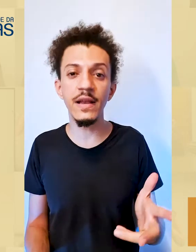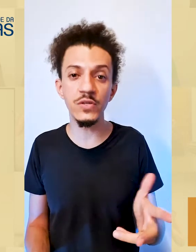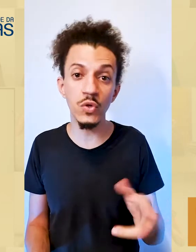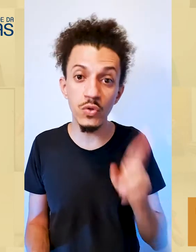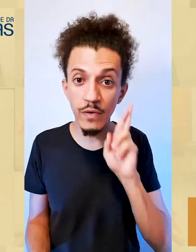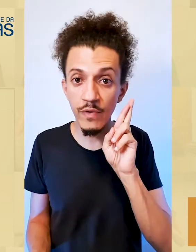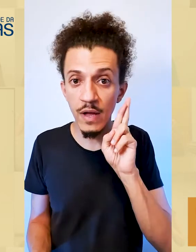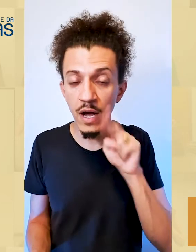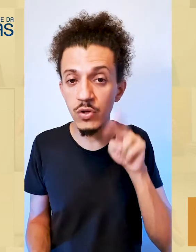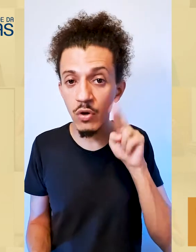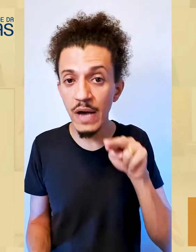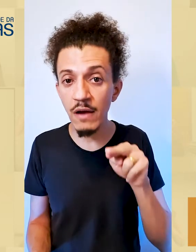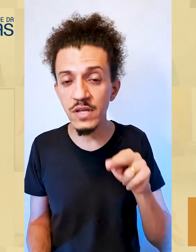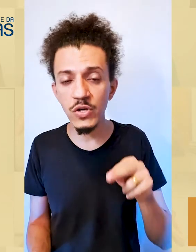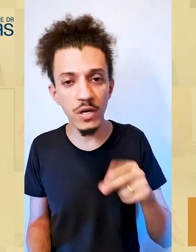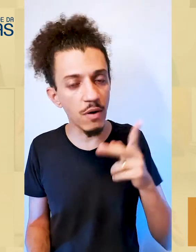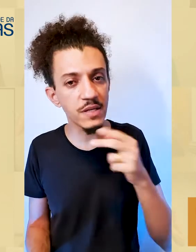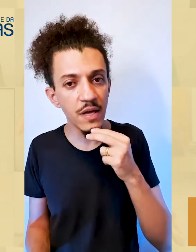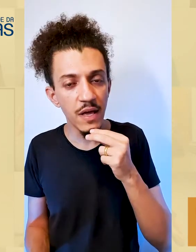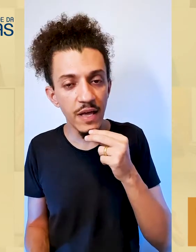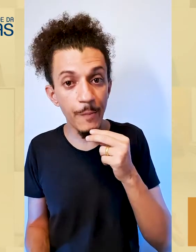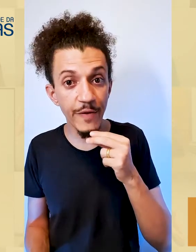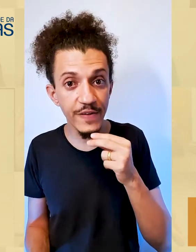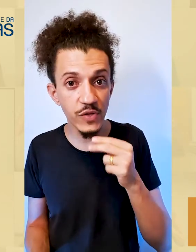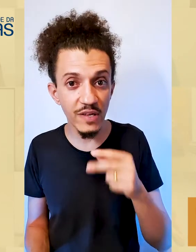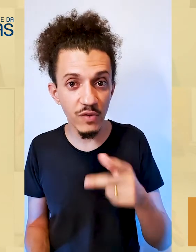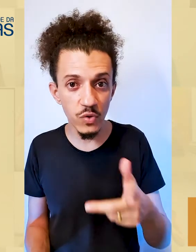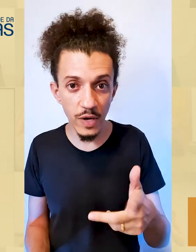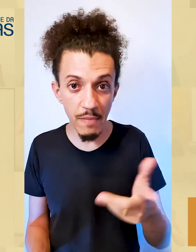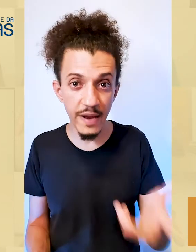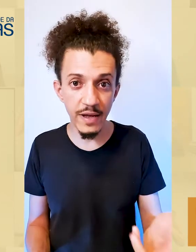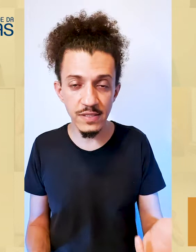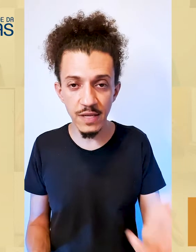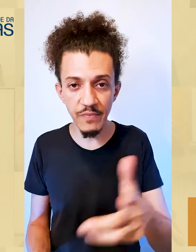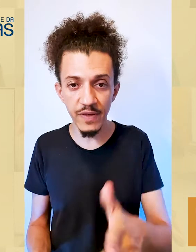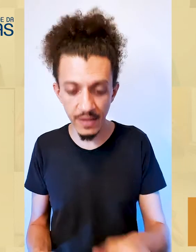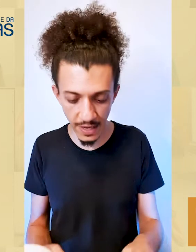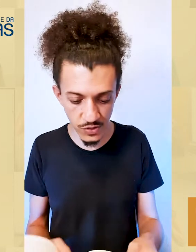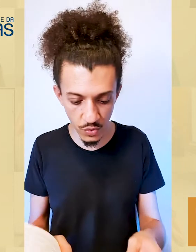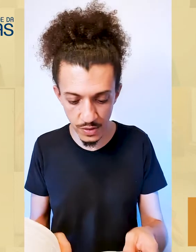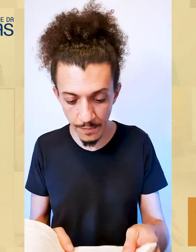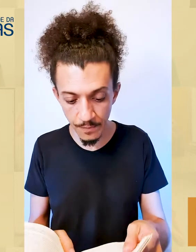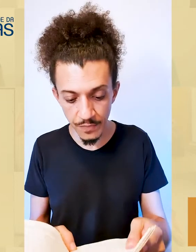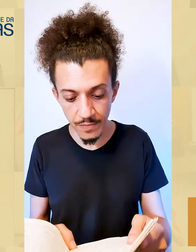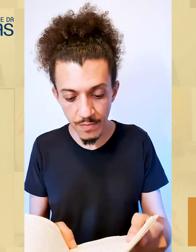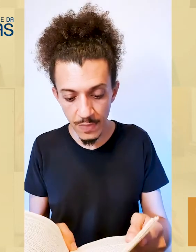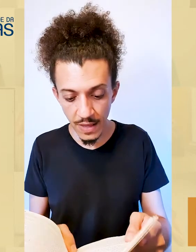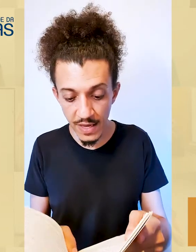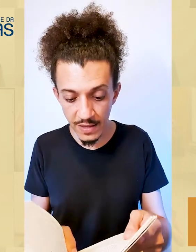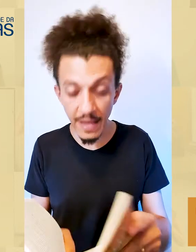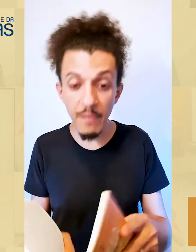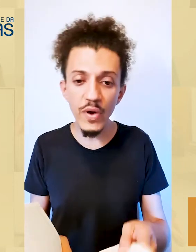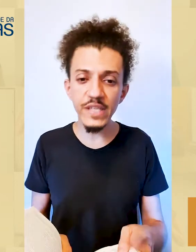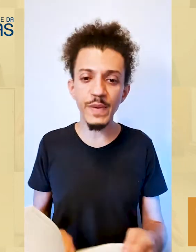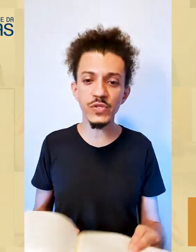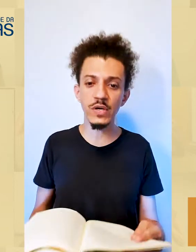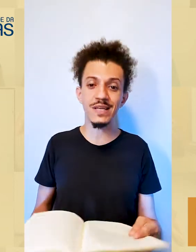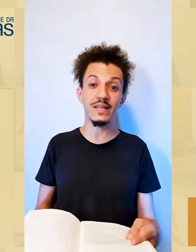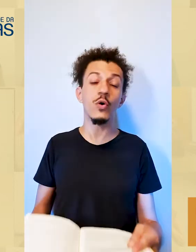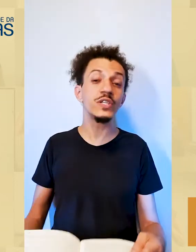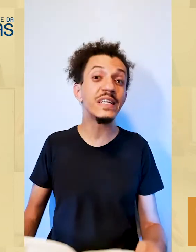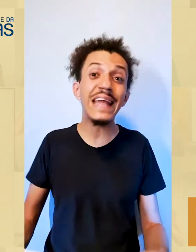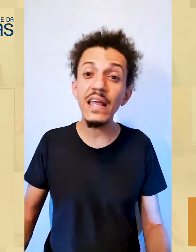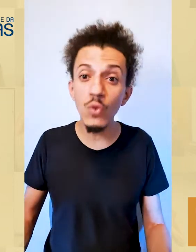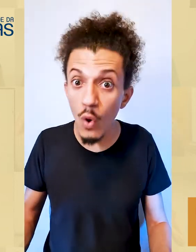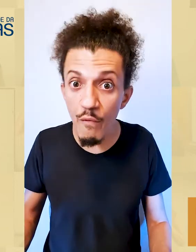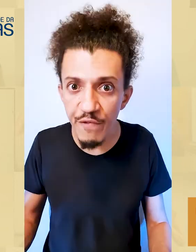dentre eles o Dr. Antônio Carlos da Rocha Costa e a professora doutora Mariana Stampf, que é surda. E tem muitas pessoas que até